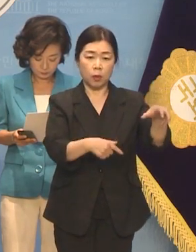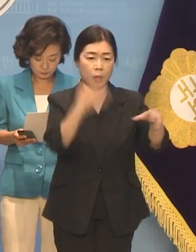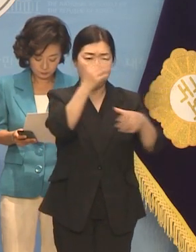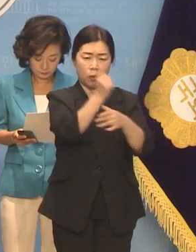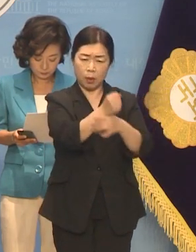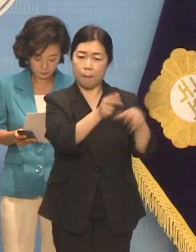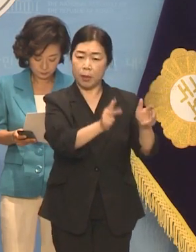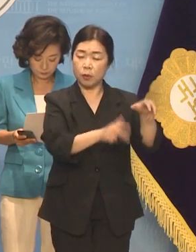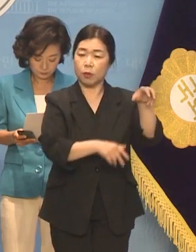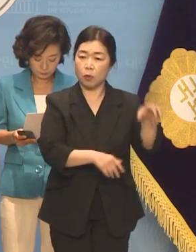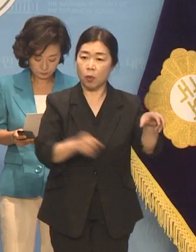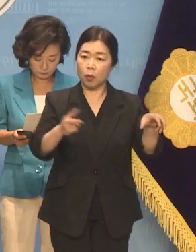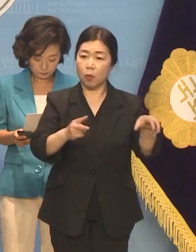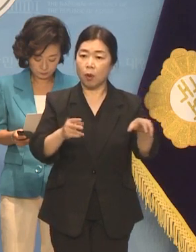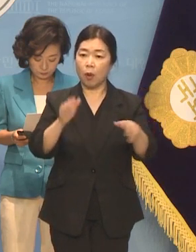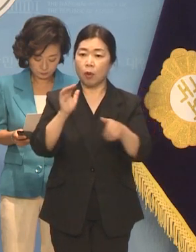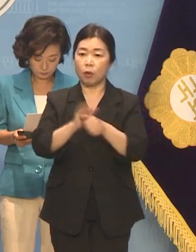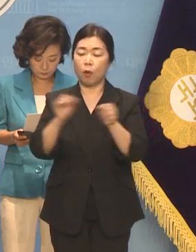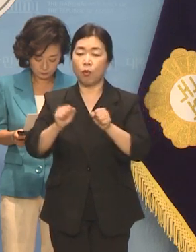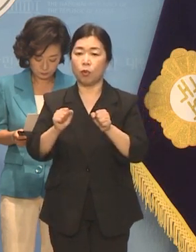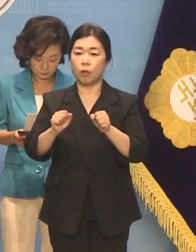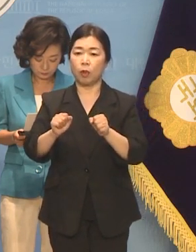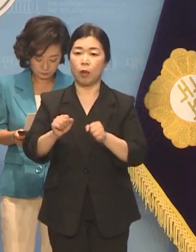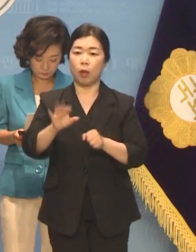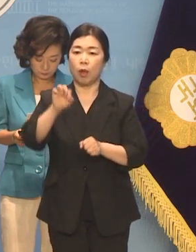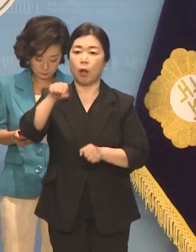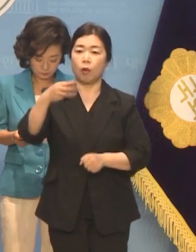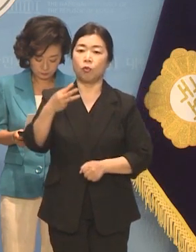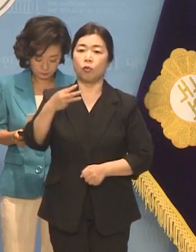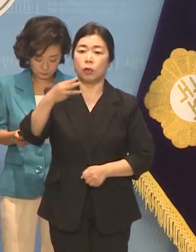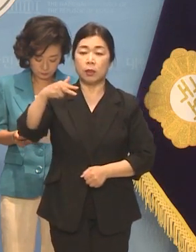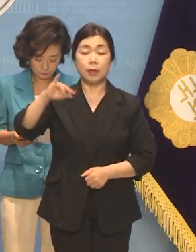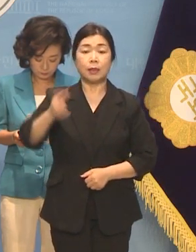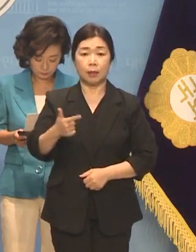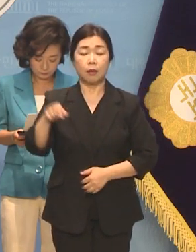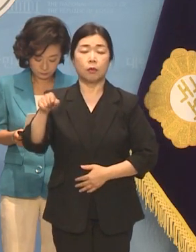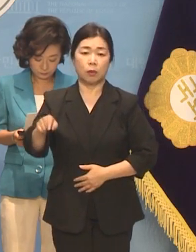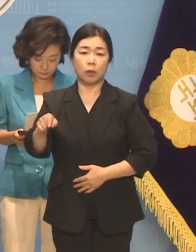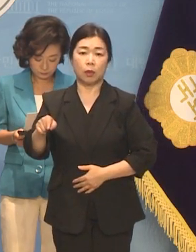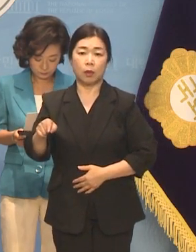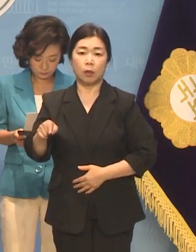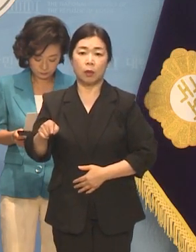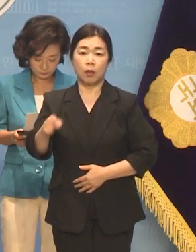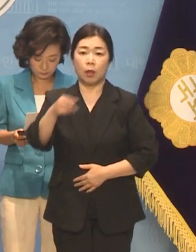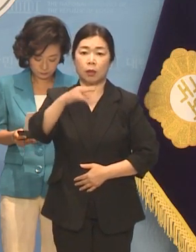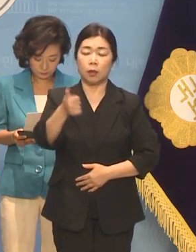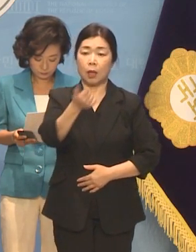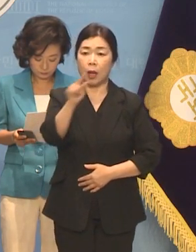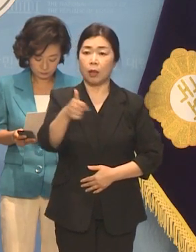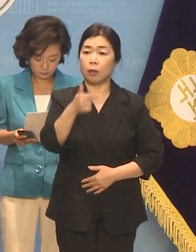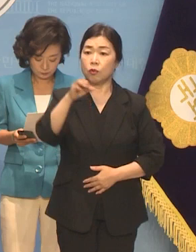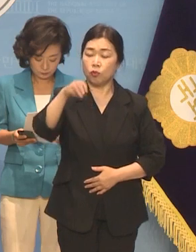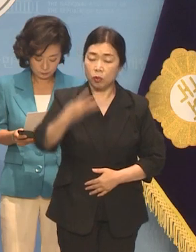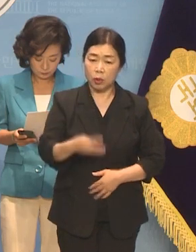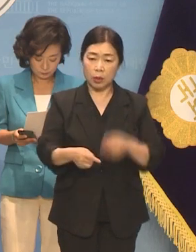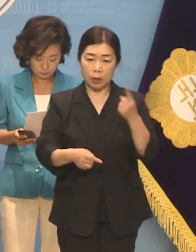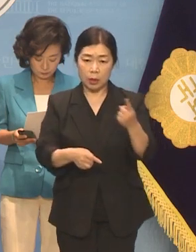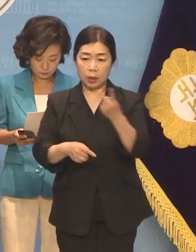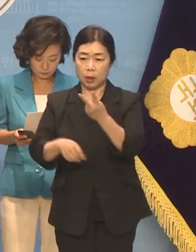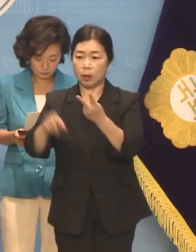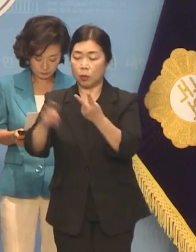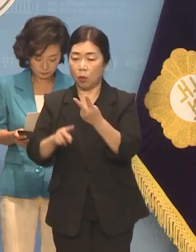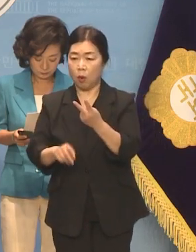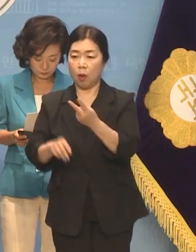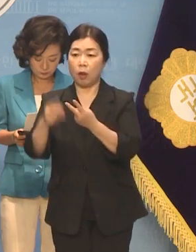그리고 경북 울진의 신한울 1, 2호기 원전과 신한울 3, 4호기